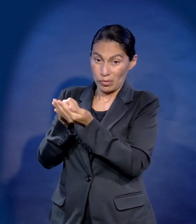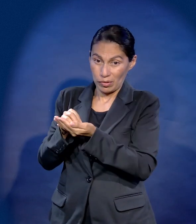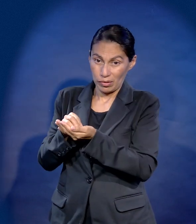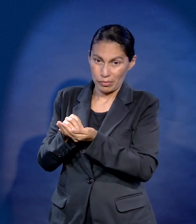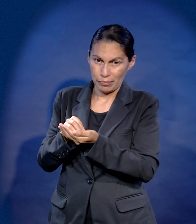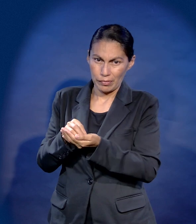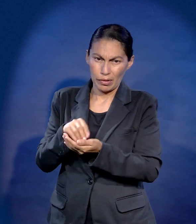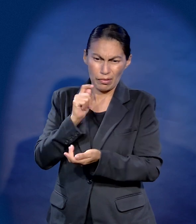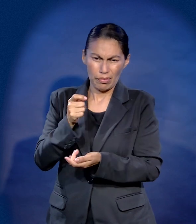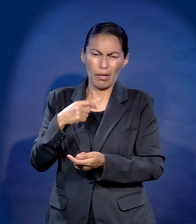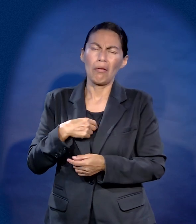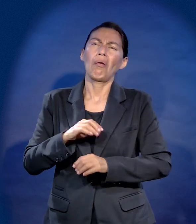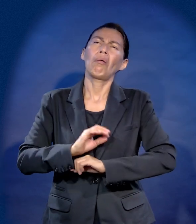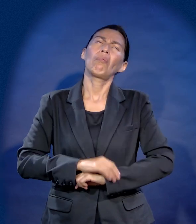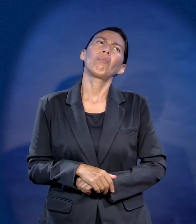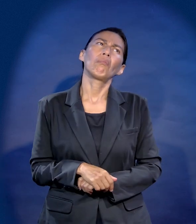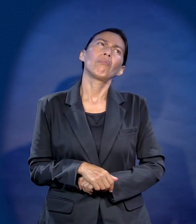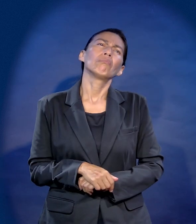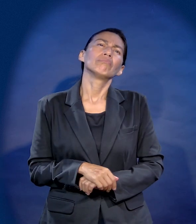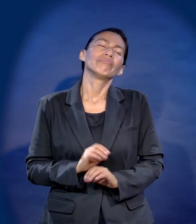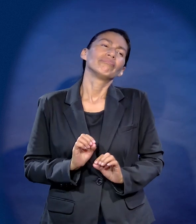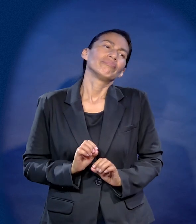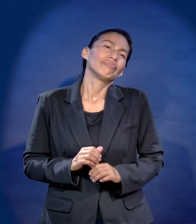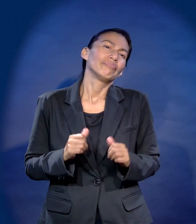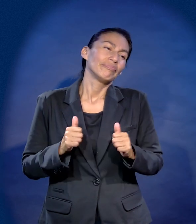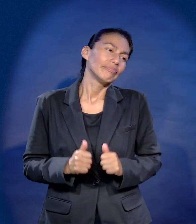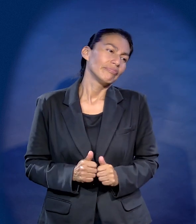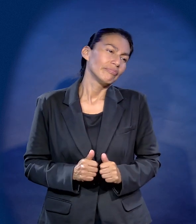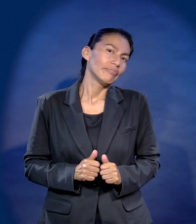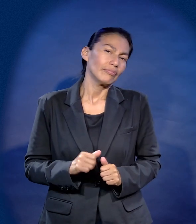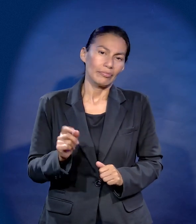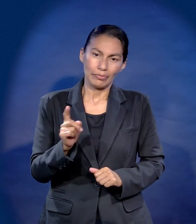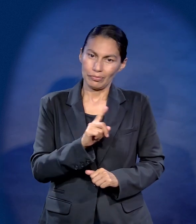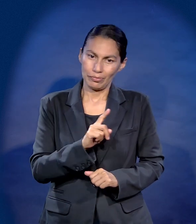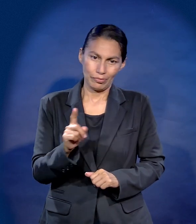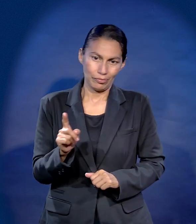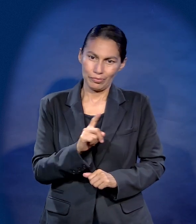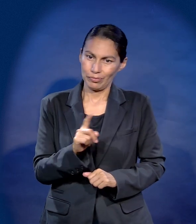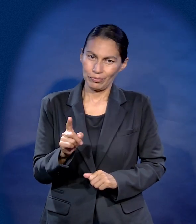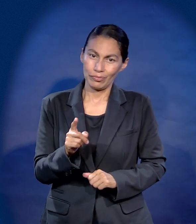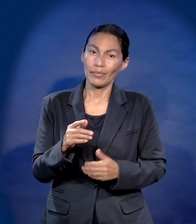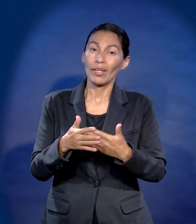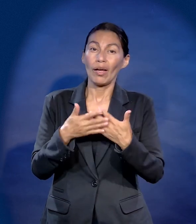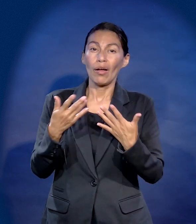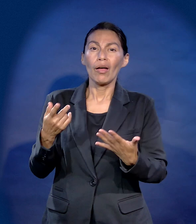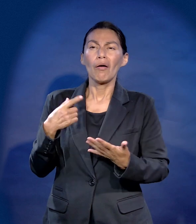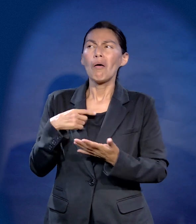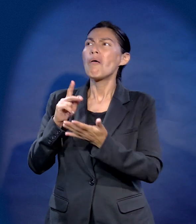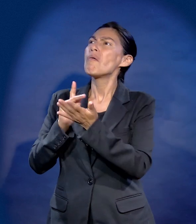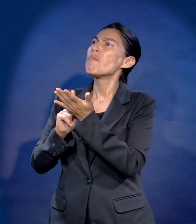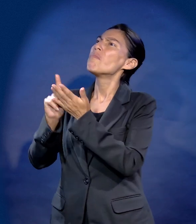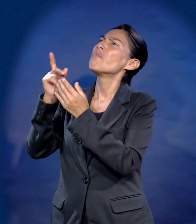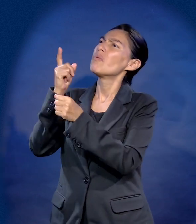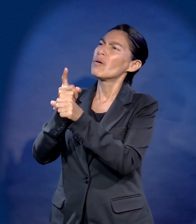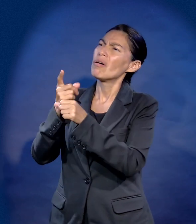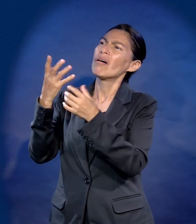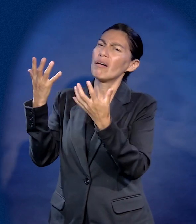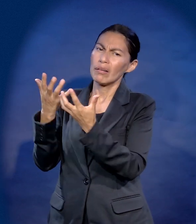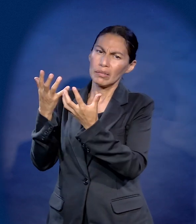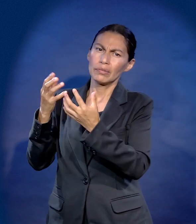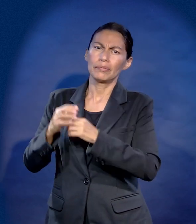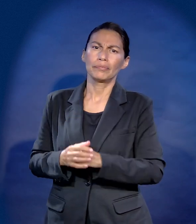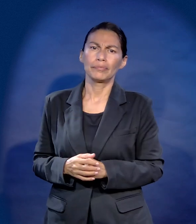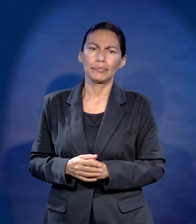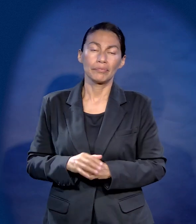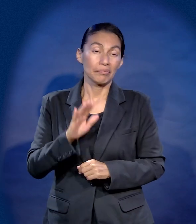tome control. Eso no significa que ahora yo no voy a hacer nada. No, significa que ahora estoy sujeto a la voluntad de Dios en mi